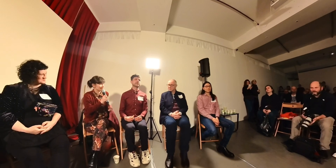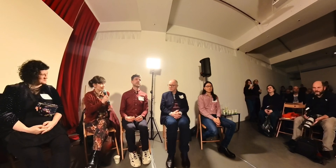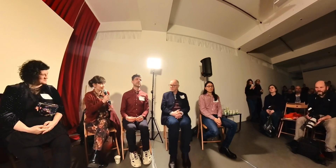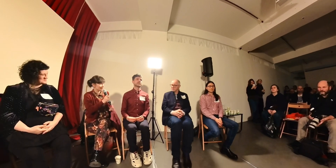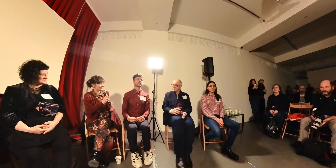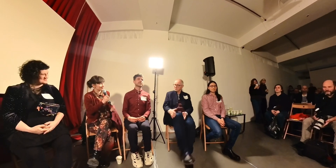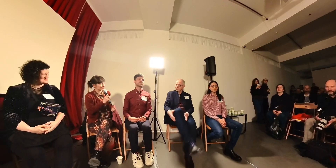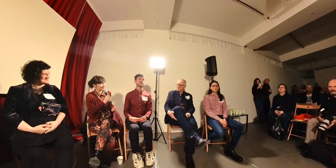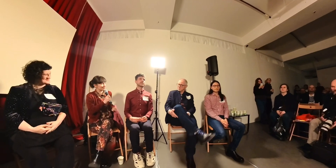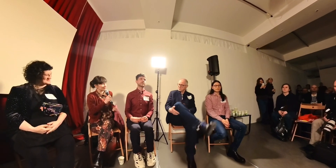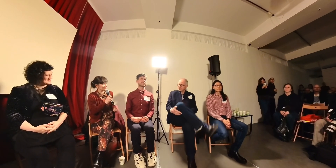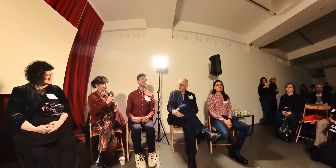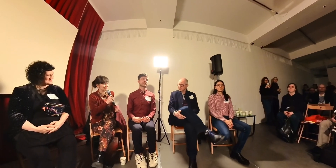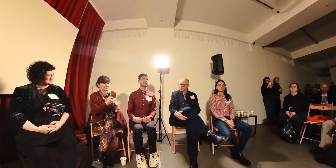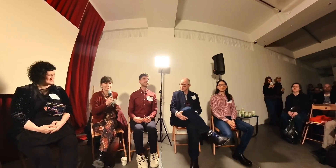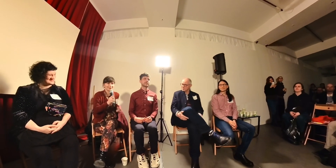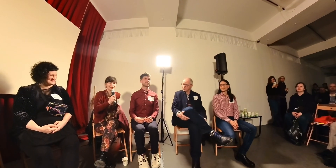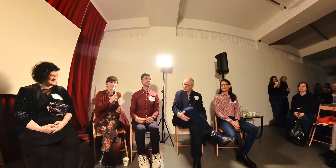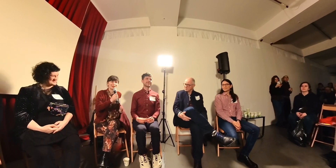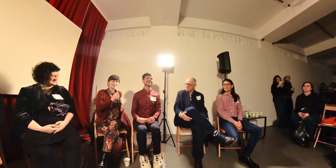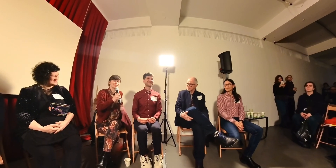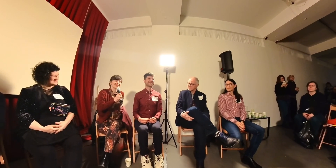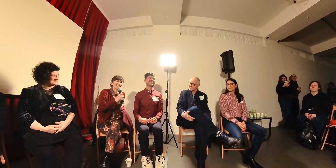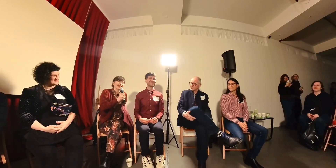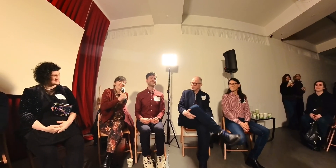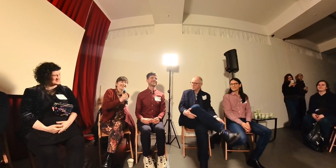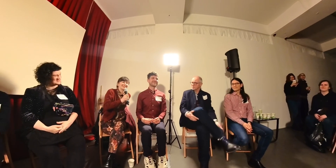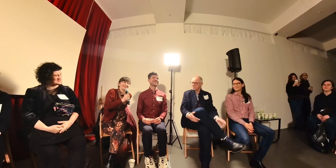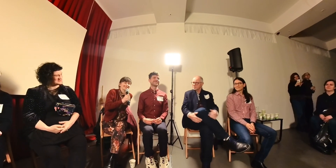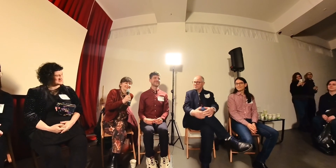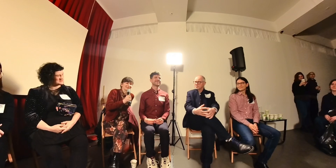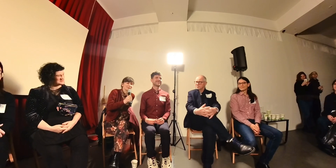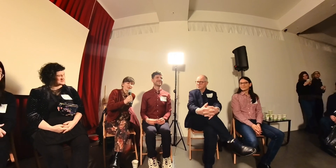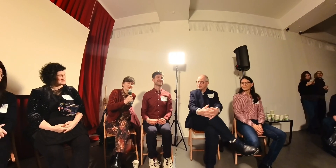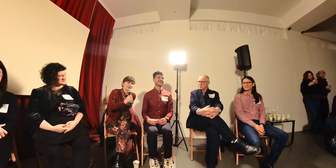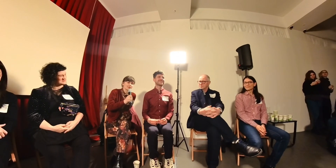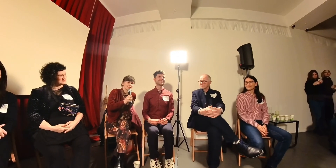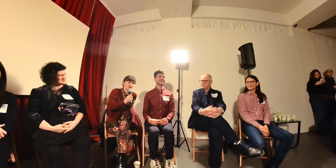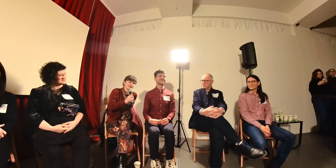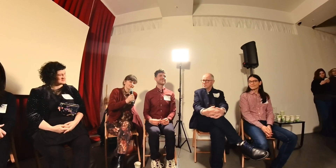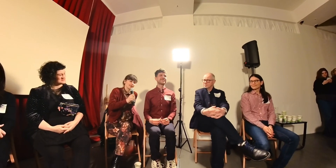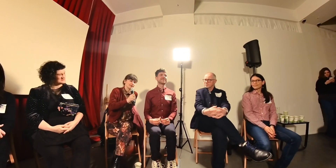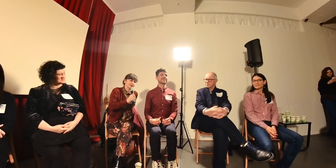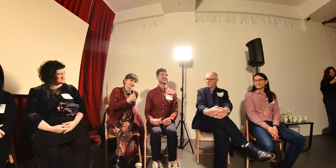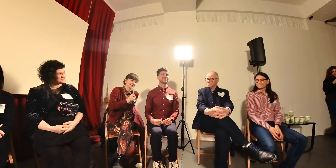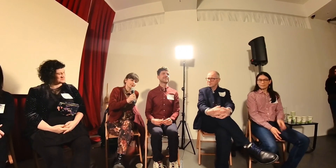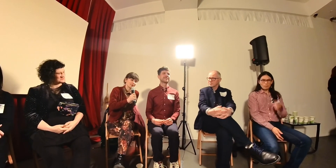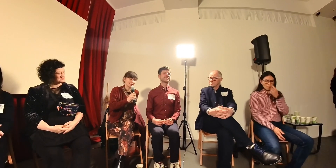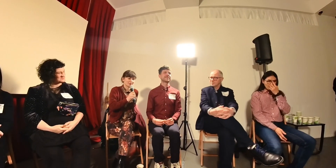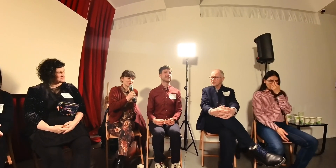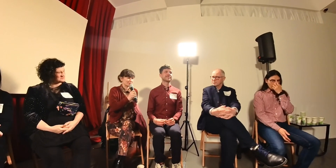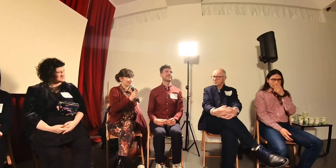Jak mi řekl Bibi, tak se představím jako Bibi, tak si říkáme. A jsem tady dneska večer hlavně